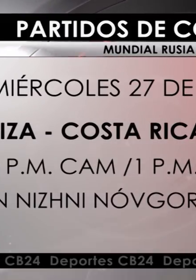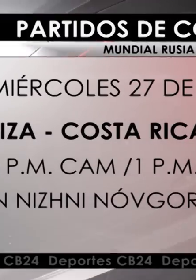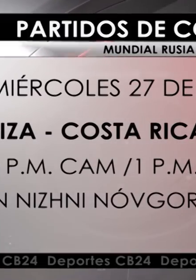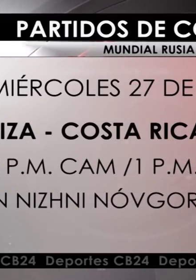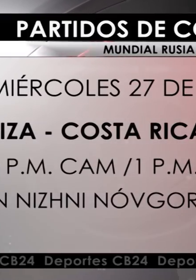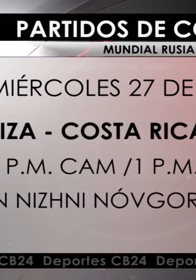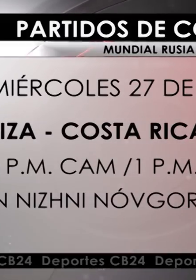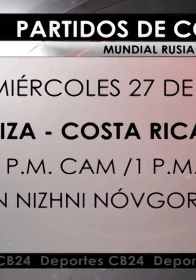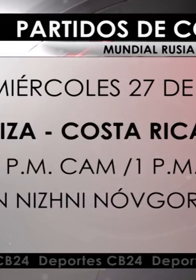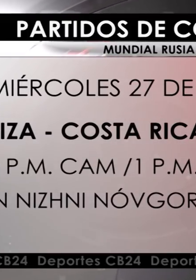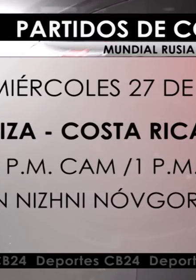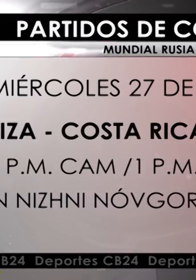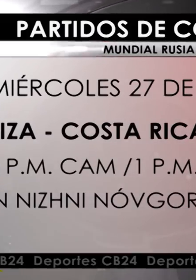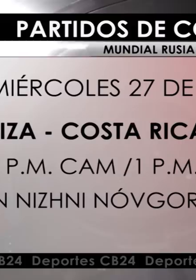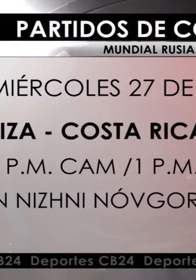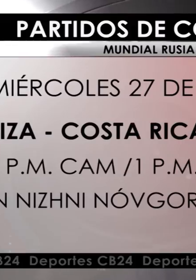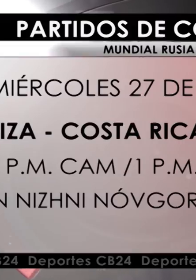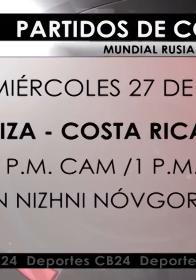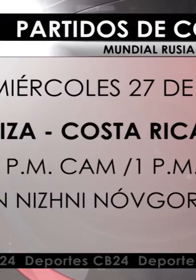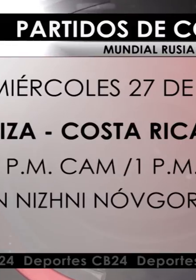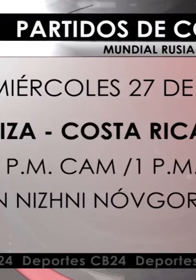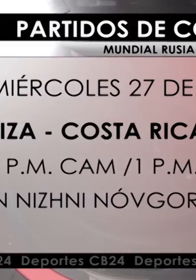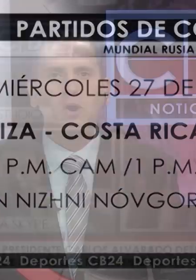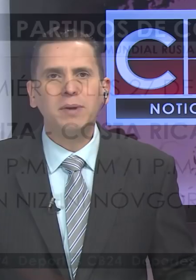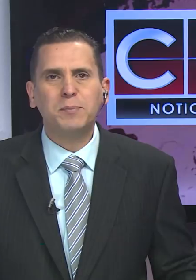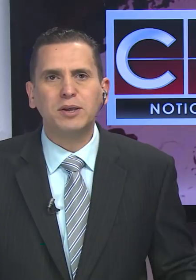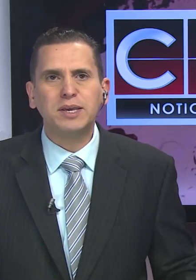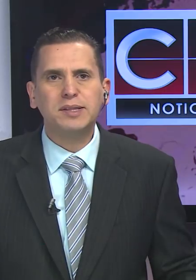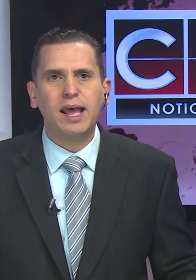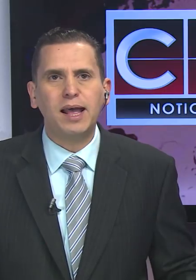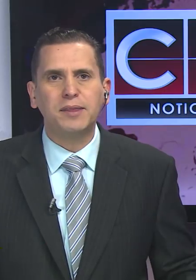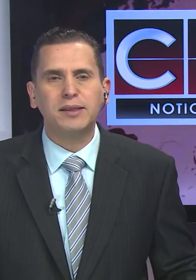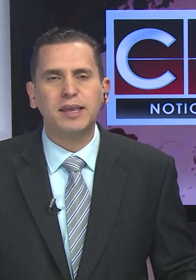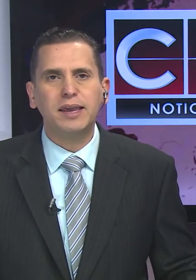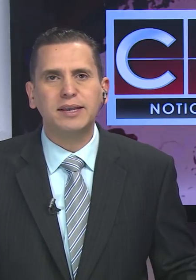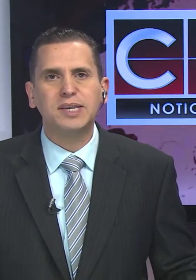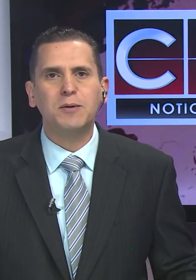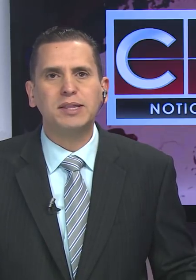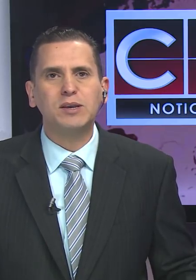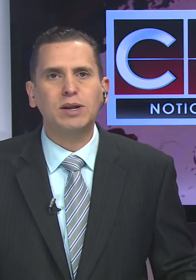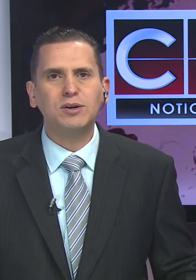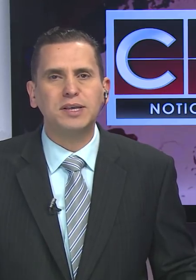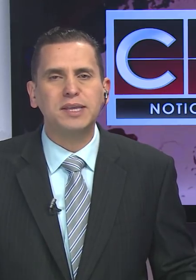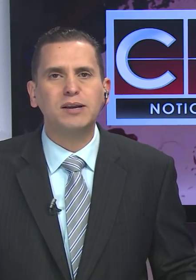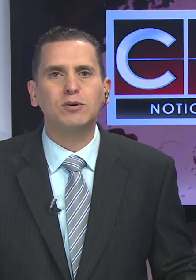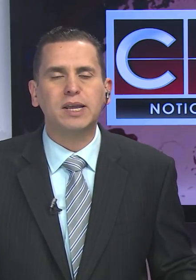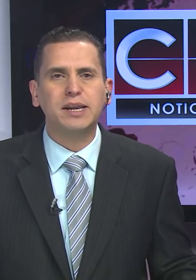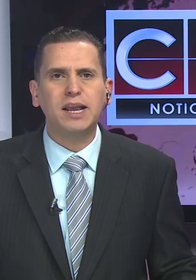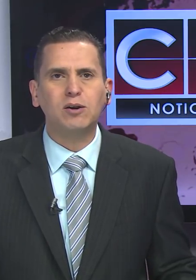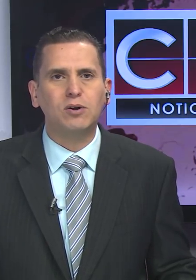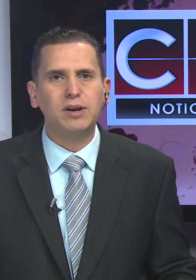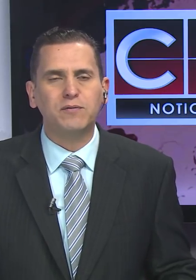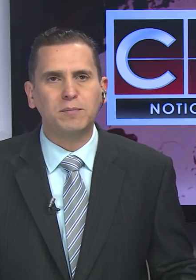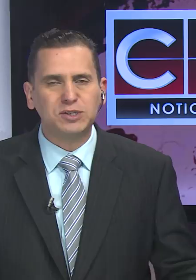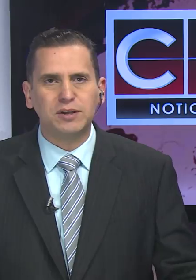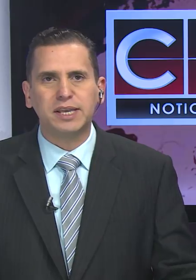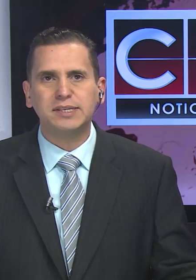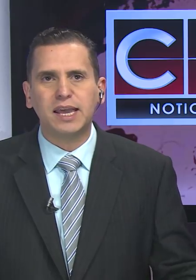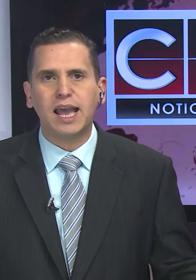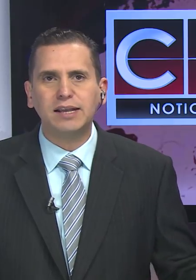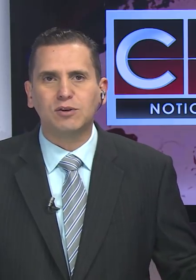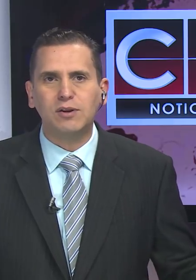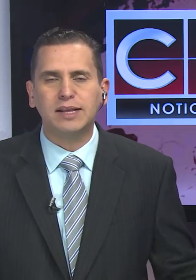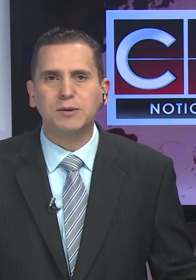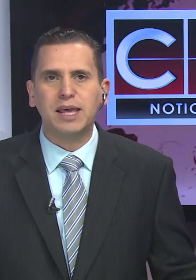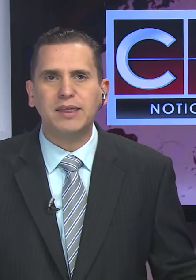Panamá. Gustavo, vuelvo con usted al set principal. Armando Gómez, periodista de C24 desde Costa Rica, con la información de